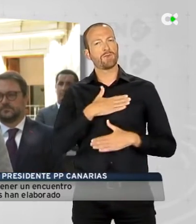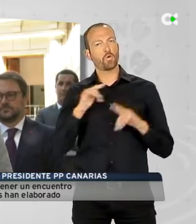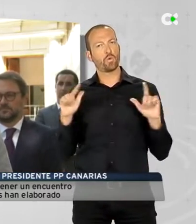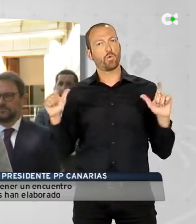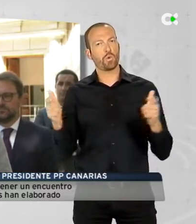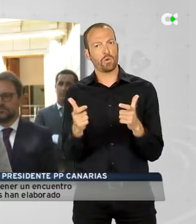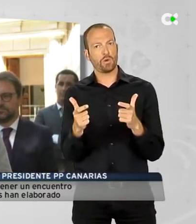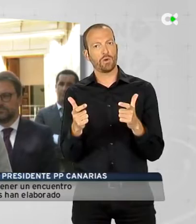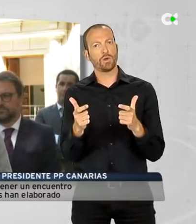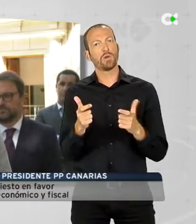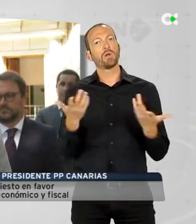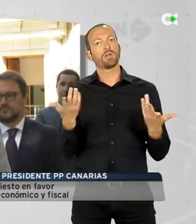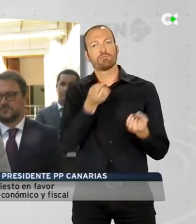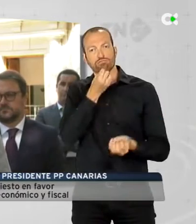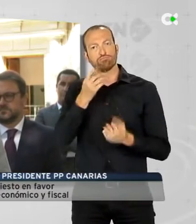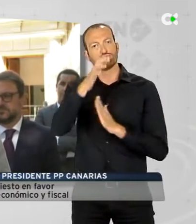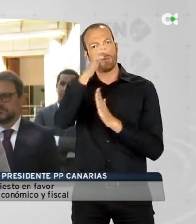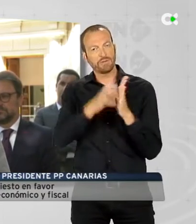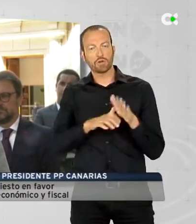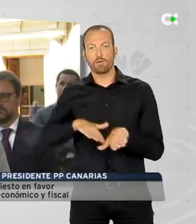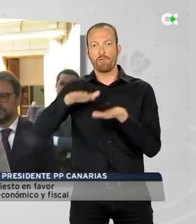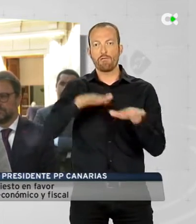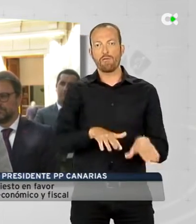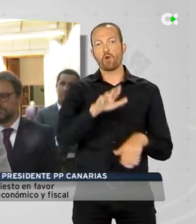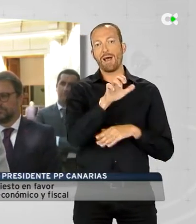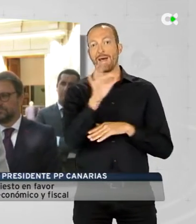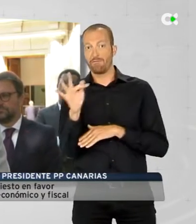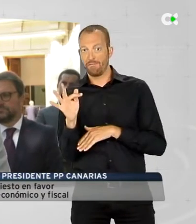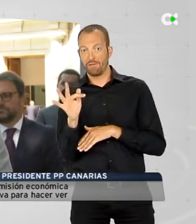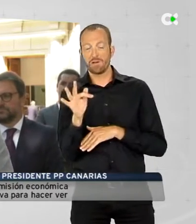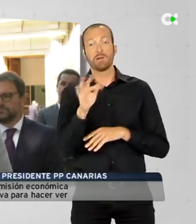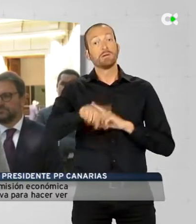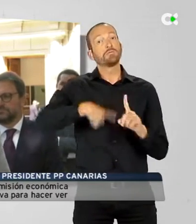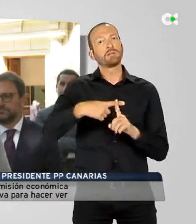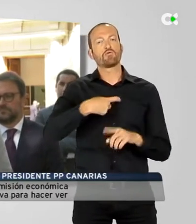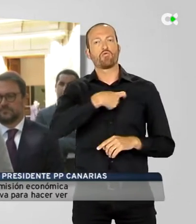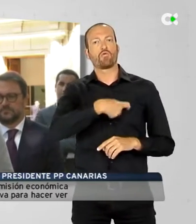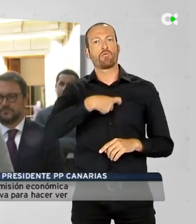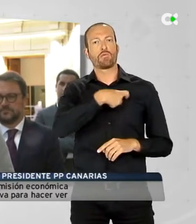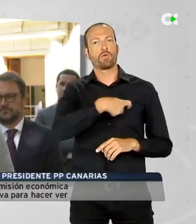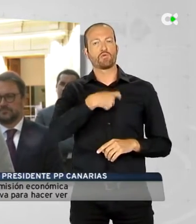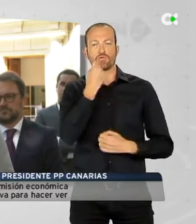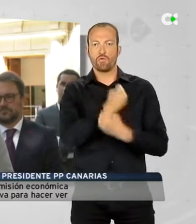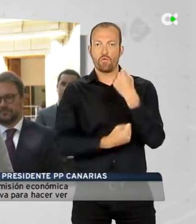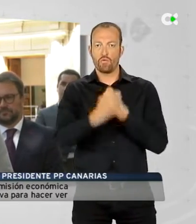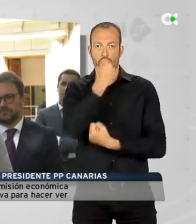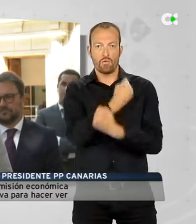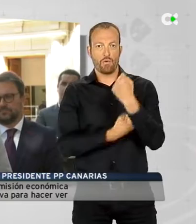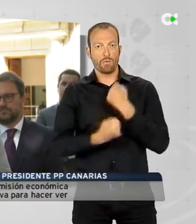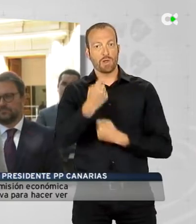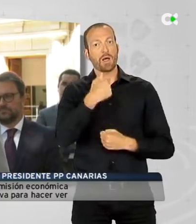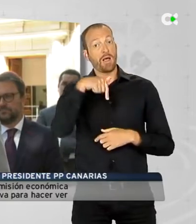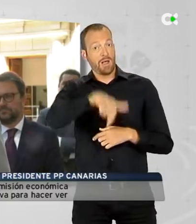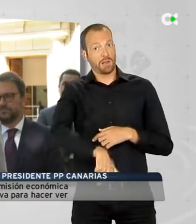con quienes han elaborado ese manifiesto en favor del régimen económico y fiscal y nuestra comisión económica aquí en